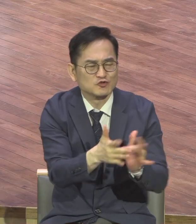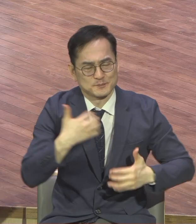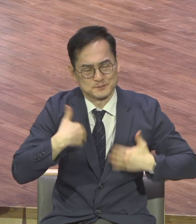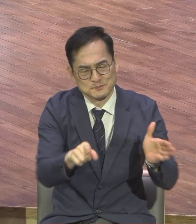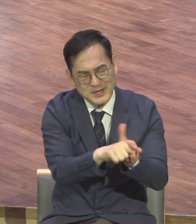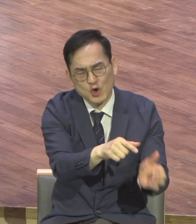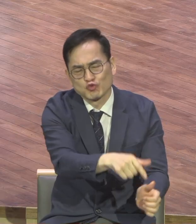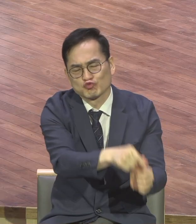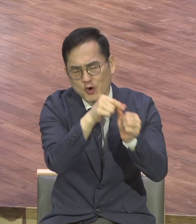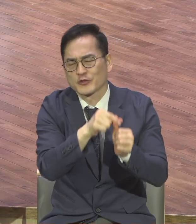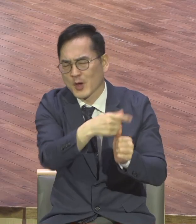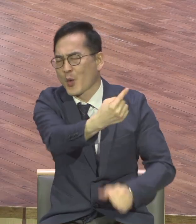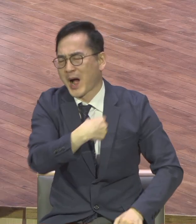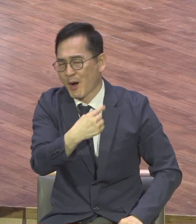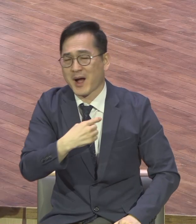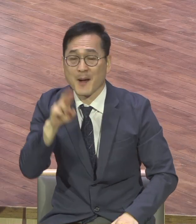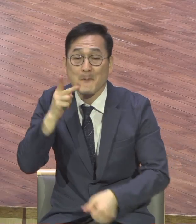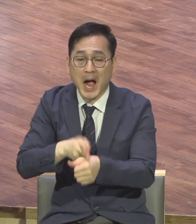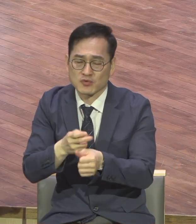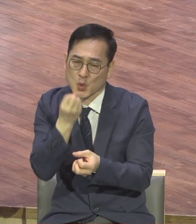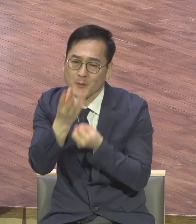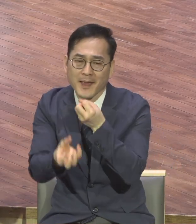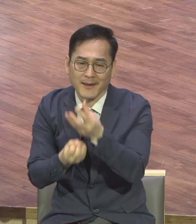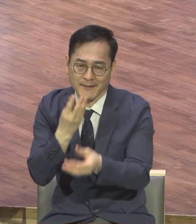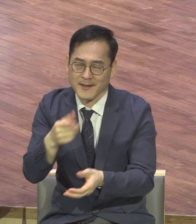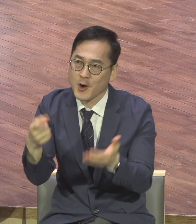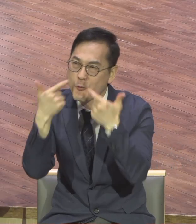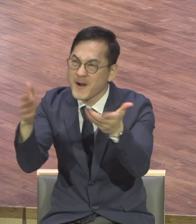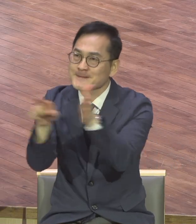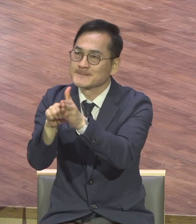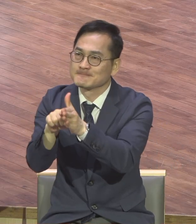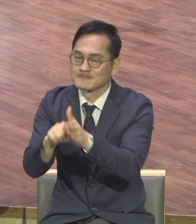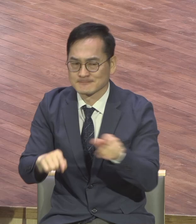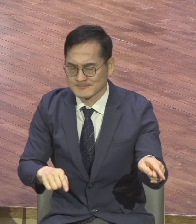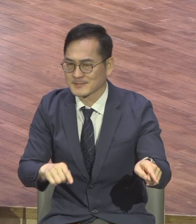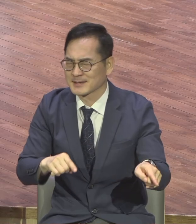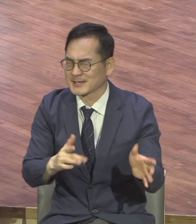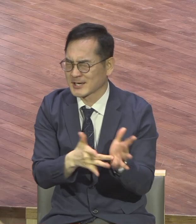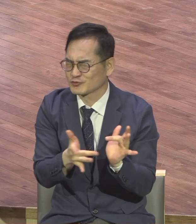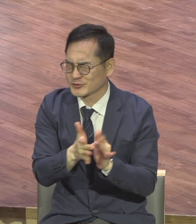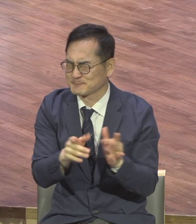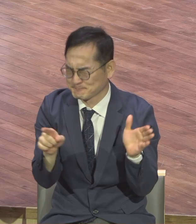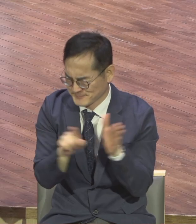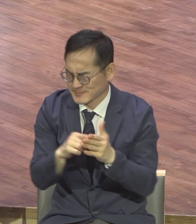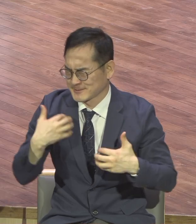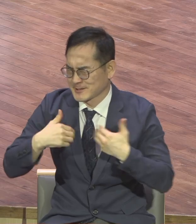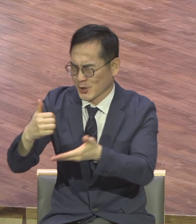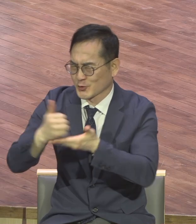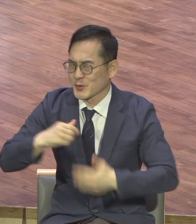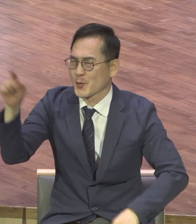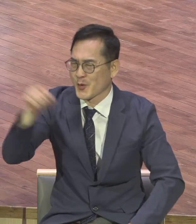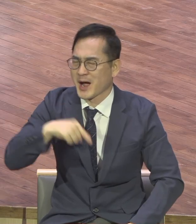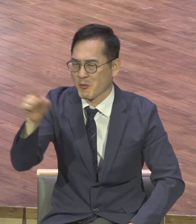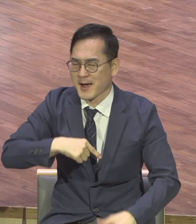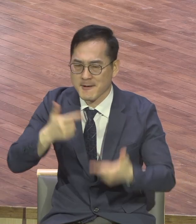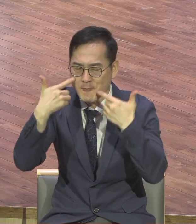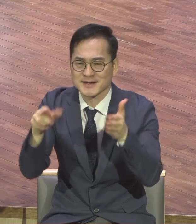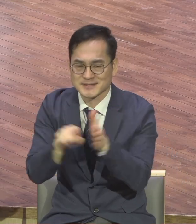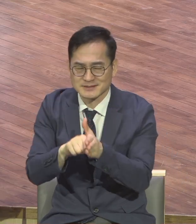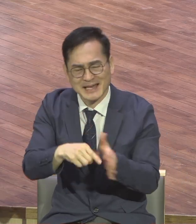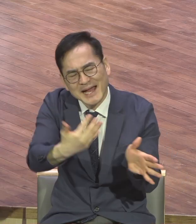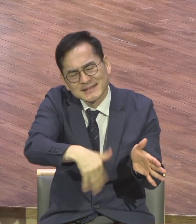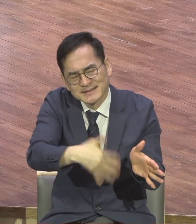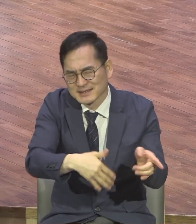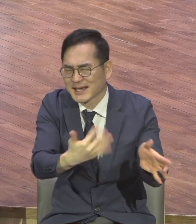것이라고 바로 확신하고 있는 것입니다. 하나님 말씀이에요. 지금 이게 하나님 신비라고. 중요한